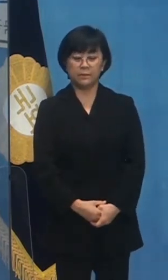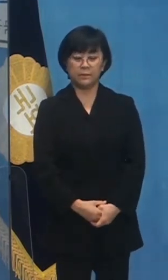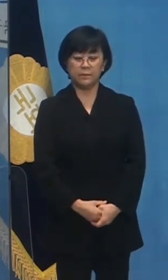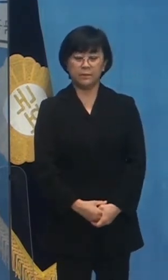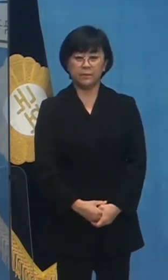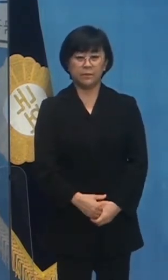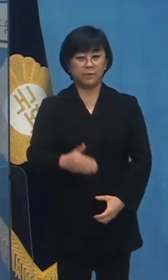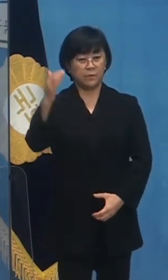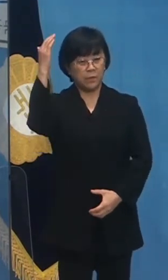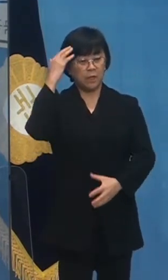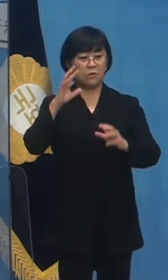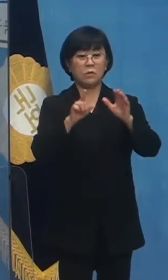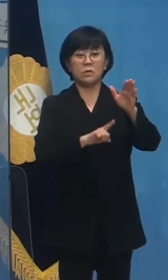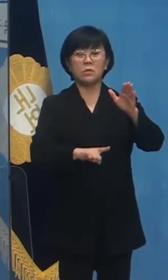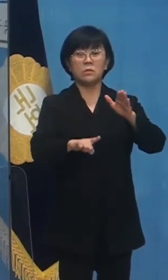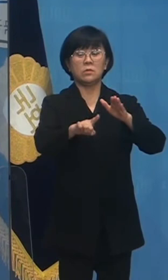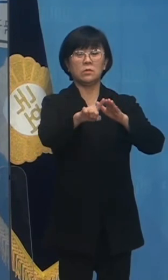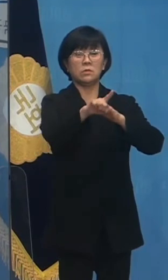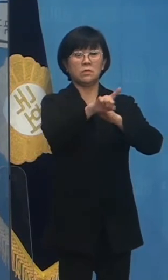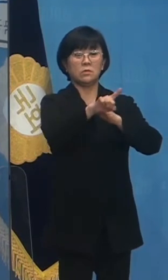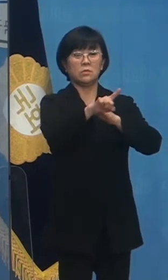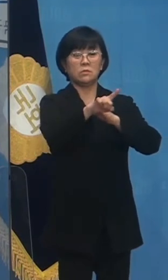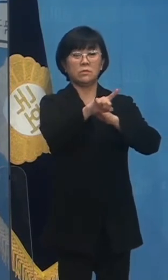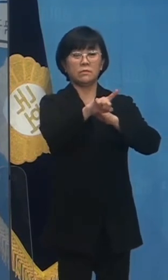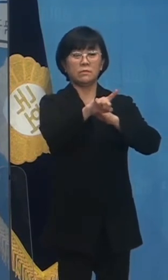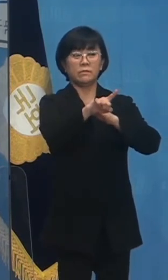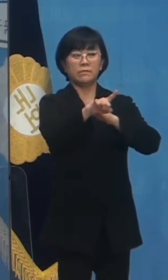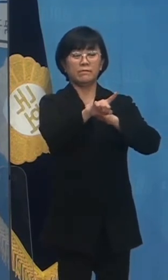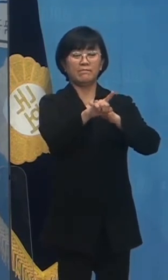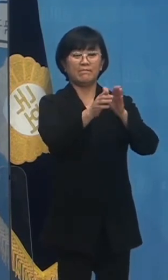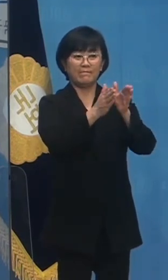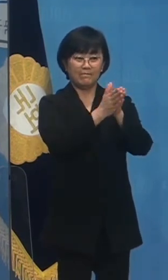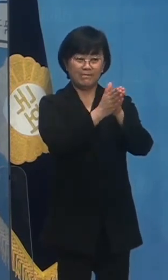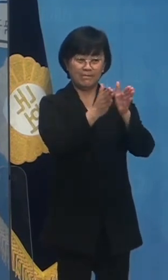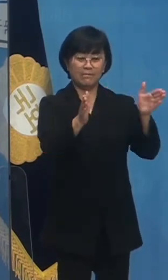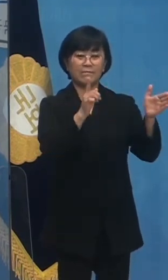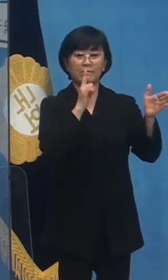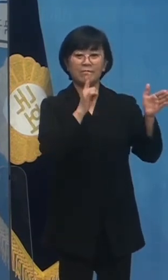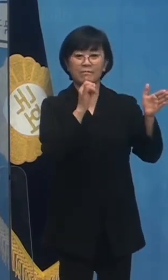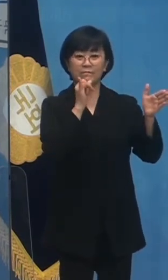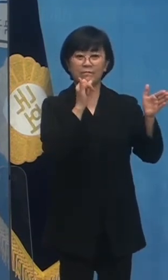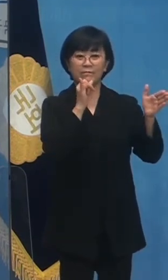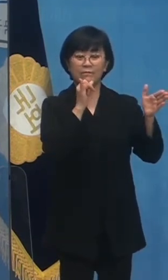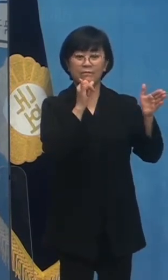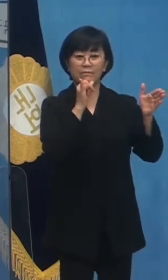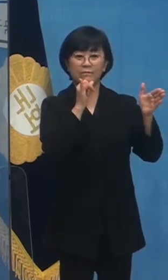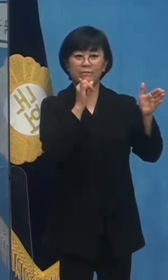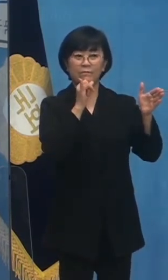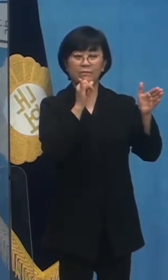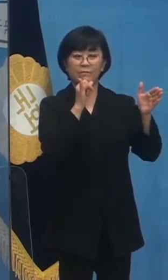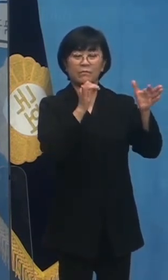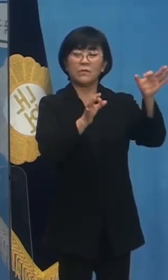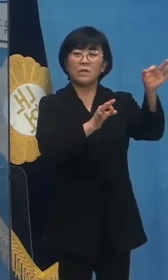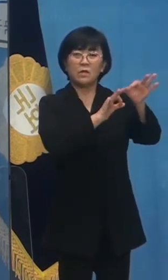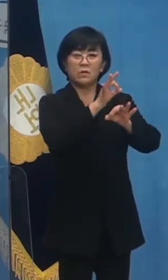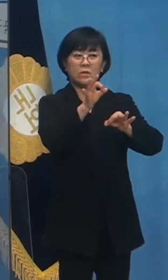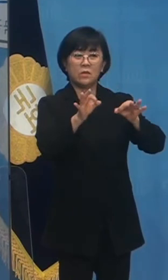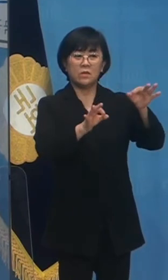우리나라가 선진국에 진입했다고 합니다. 경제적으로 보면